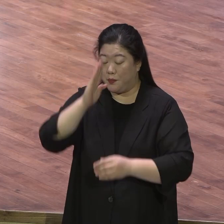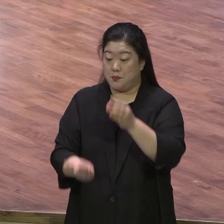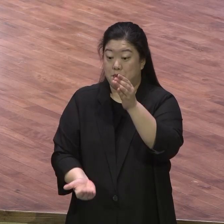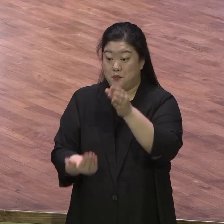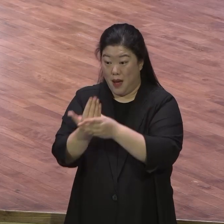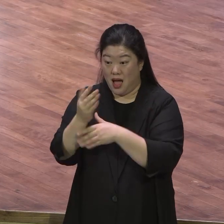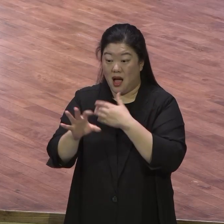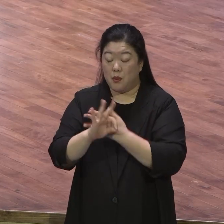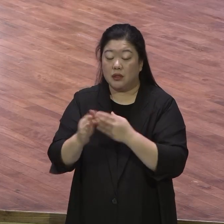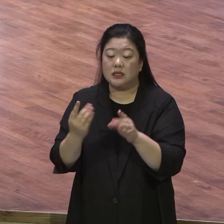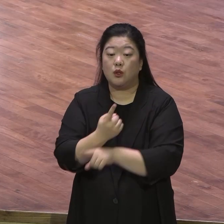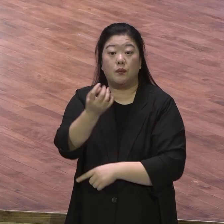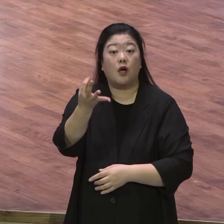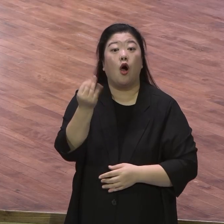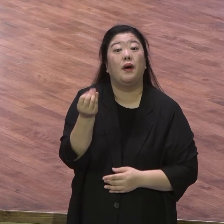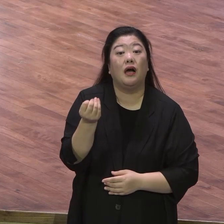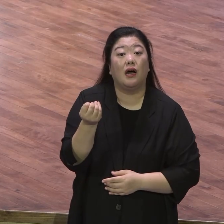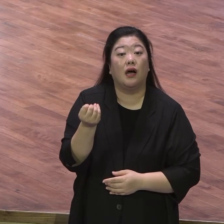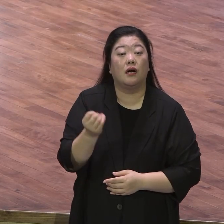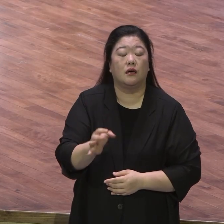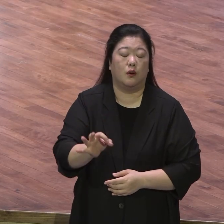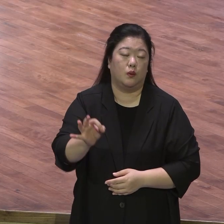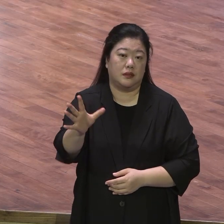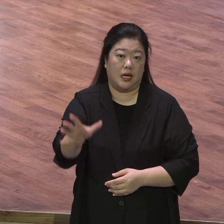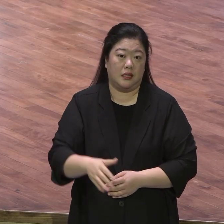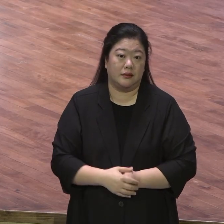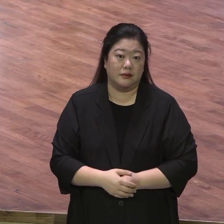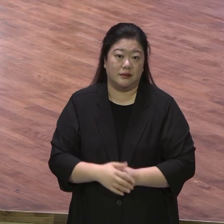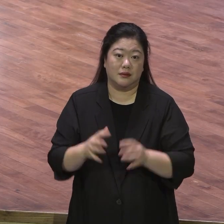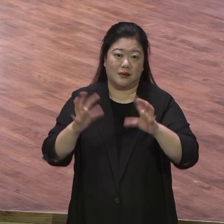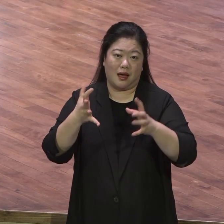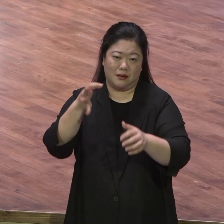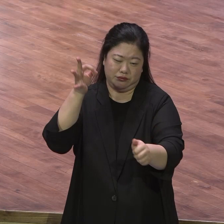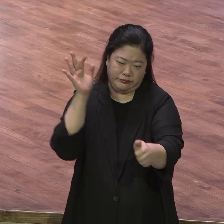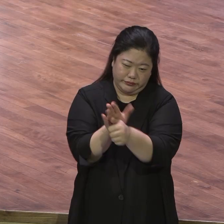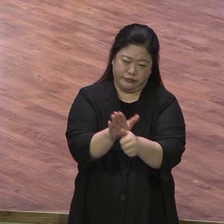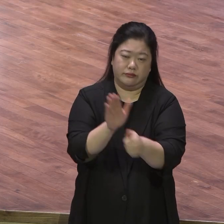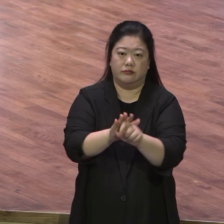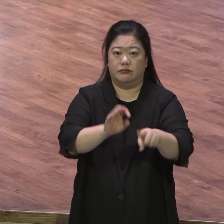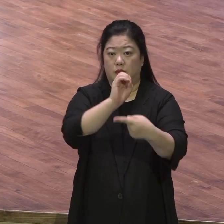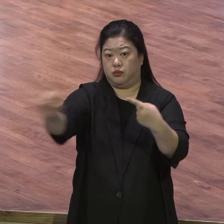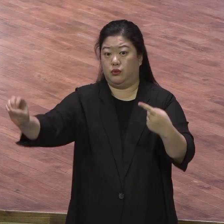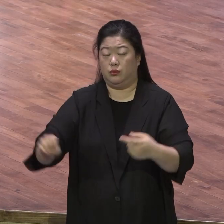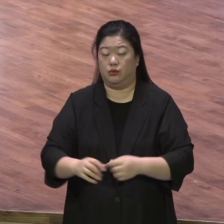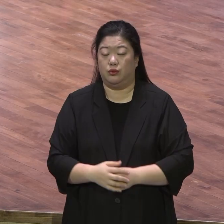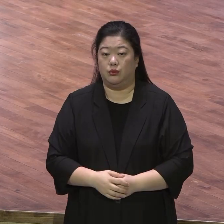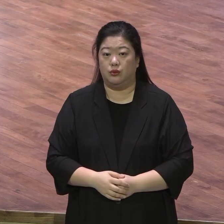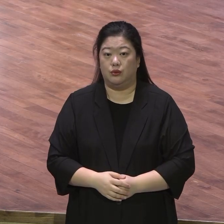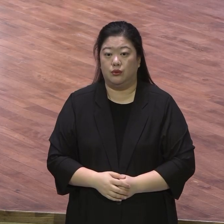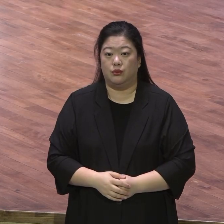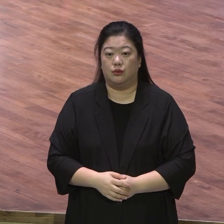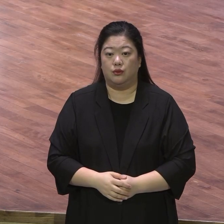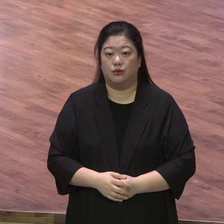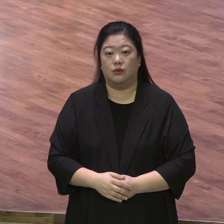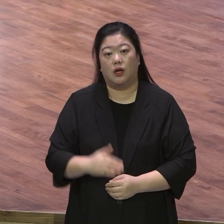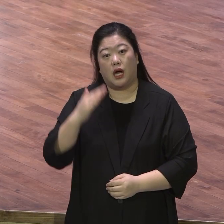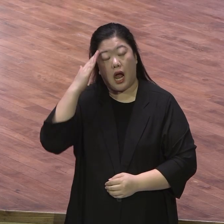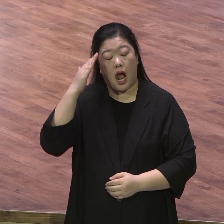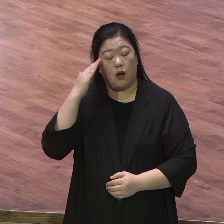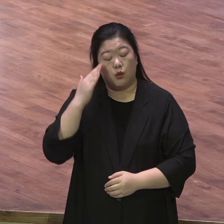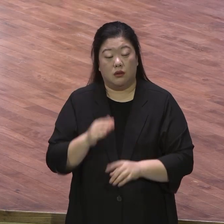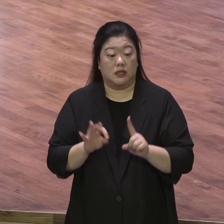전부 다 해줍니다 묻지도 않습니다 최고로 잘해줍니다 세계에서 하나밖에 유일한